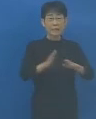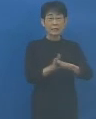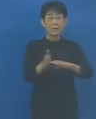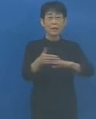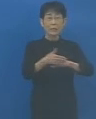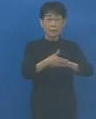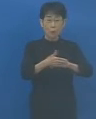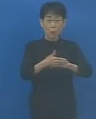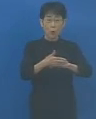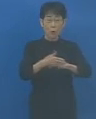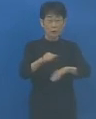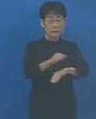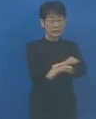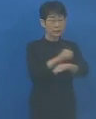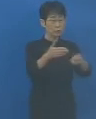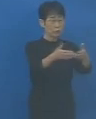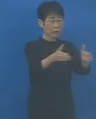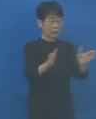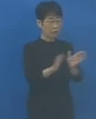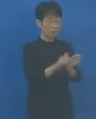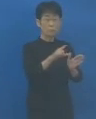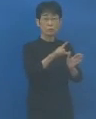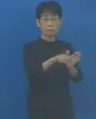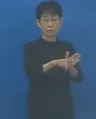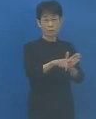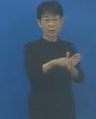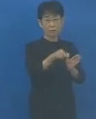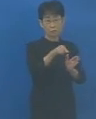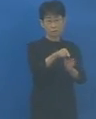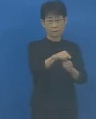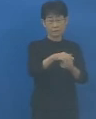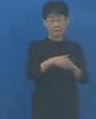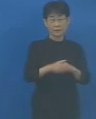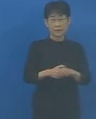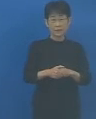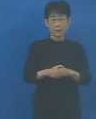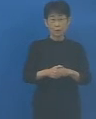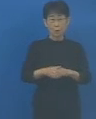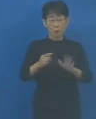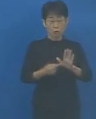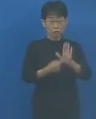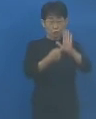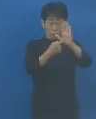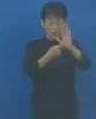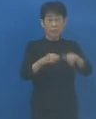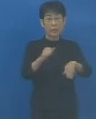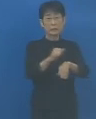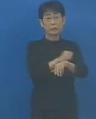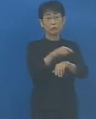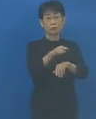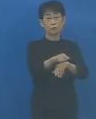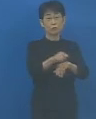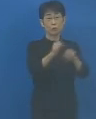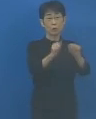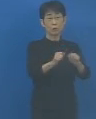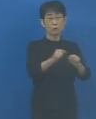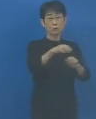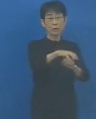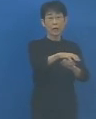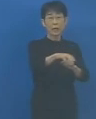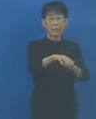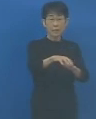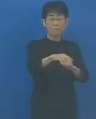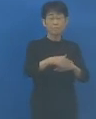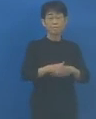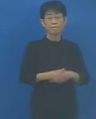団、フレイザープライスさん、など、有名選手も、集う中、行わさせ